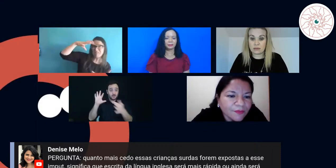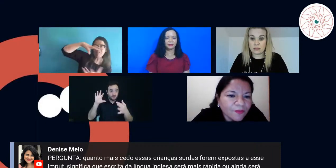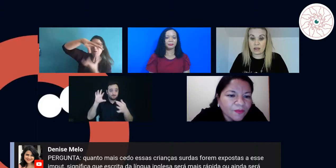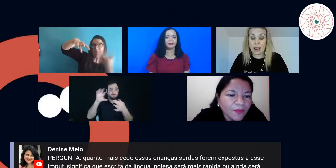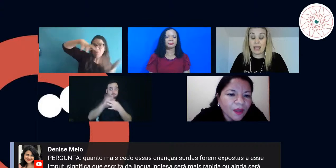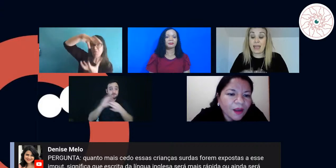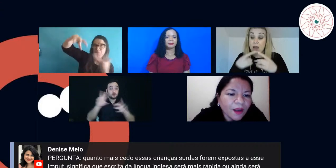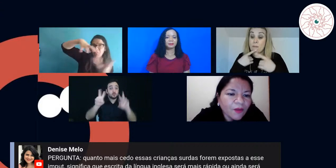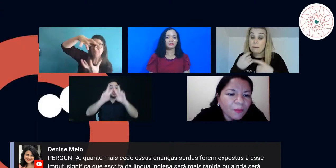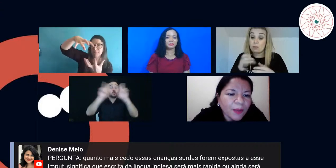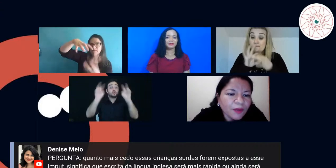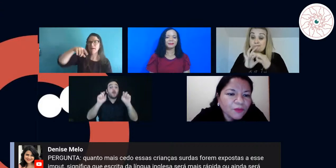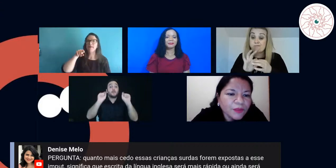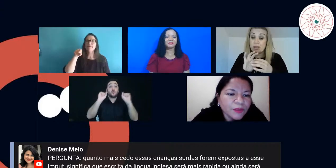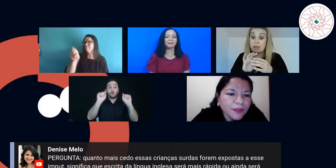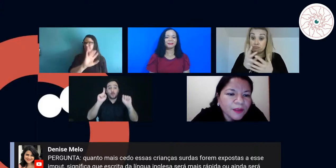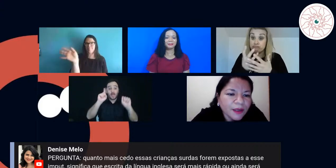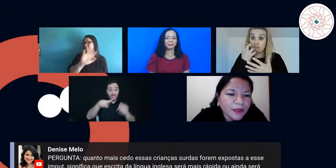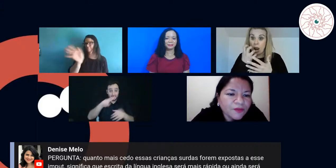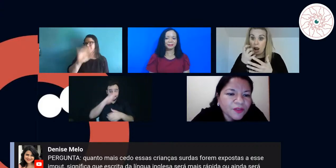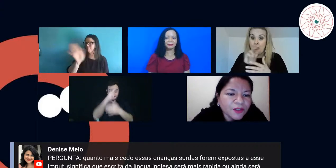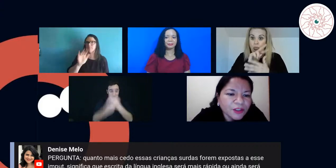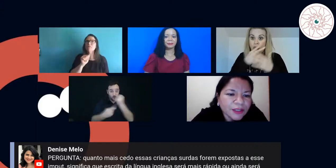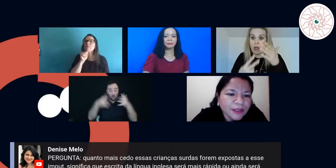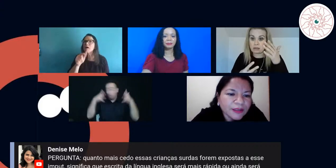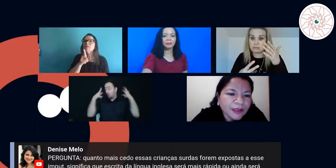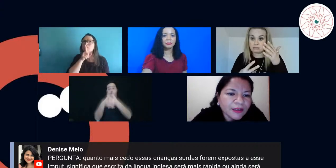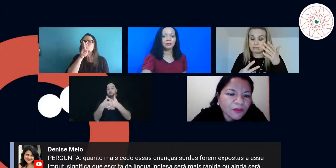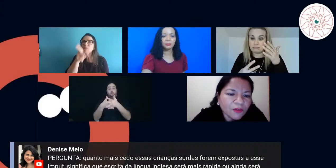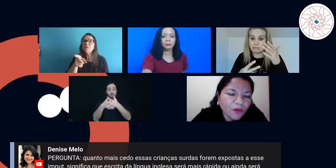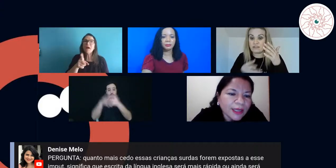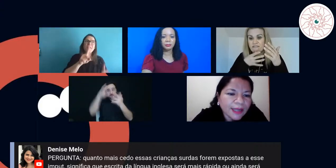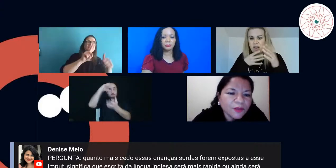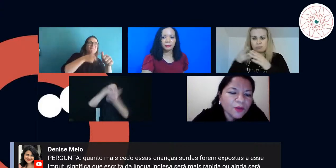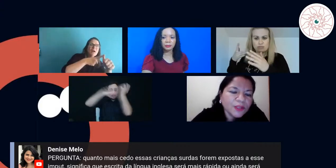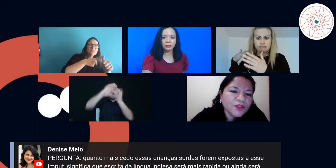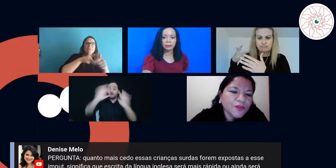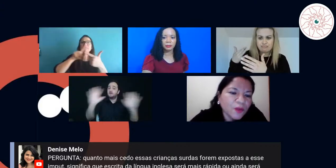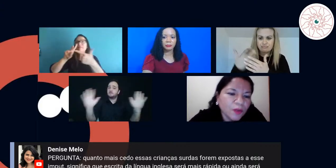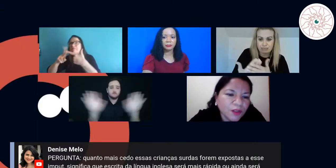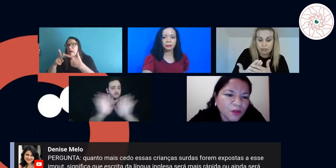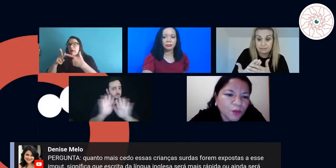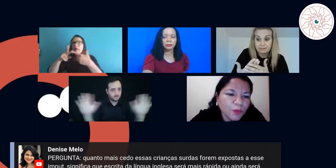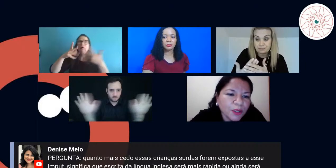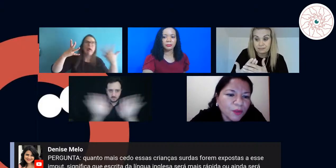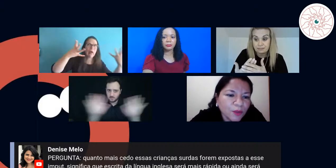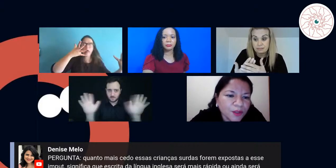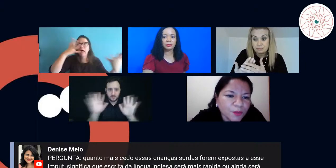É uma pergunta bem relevante, né, que tá corrigada com o que a gente falou aqui sobre o